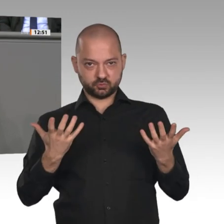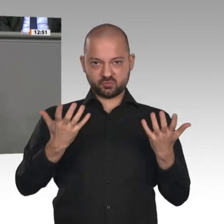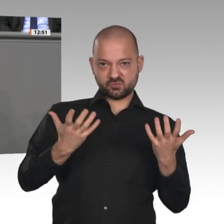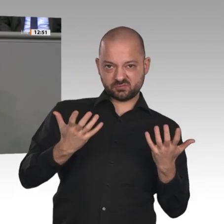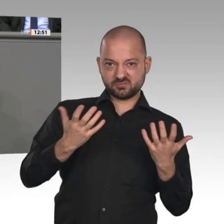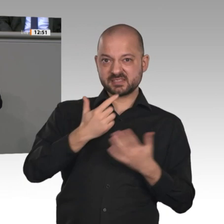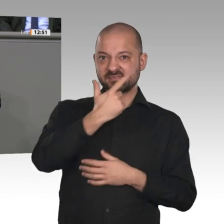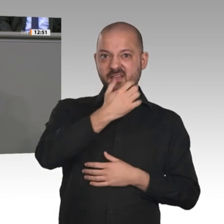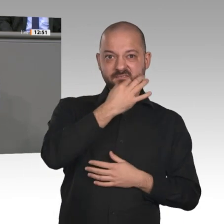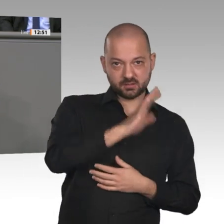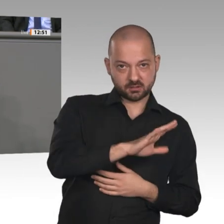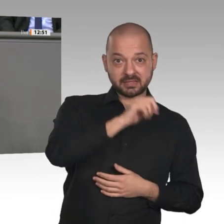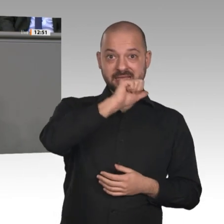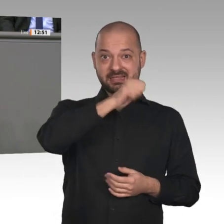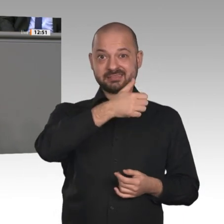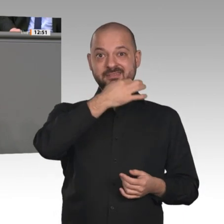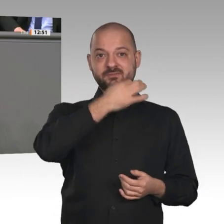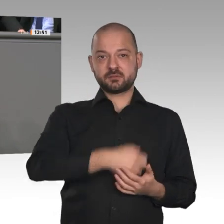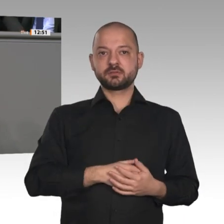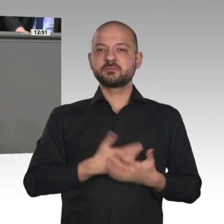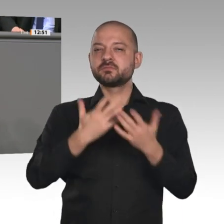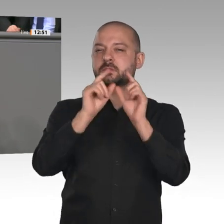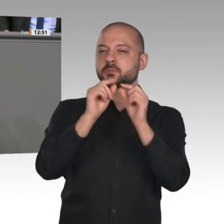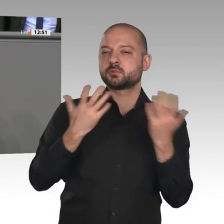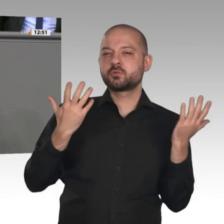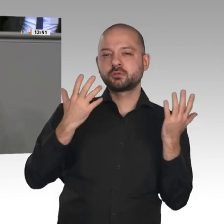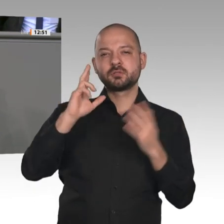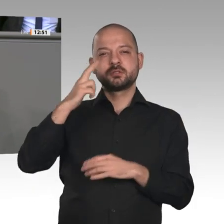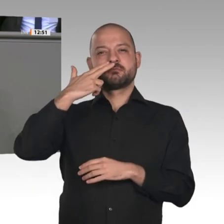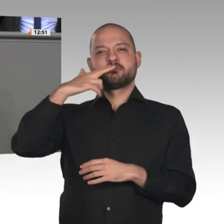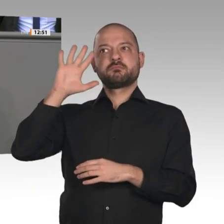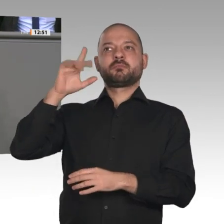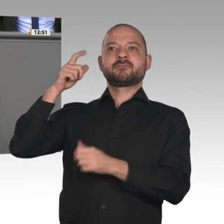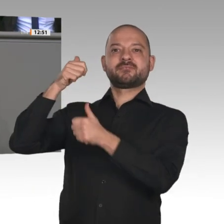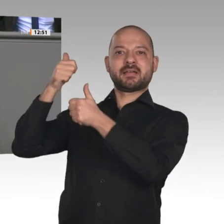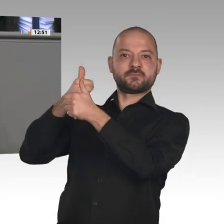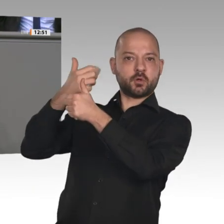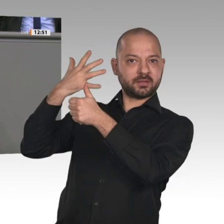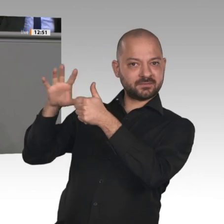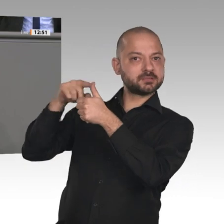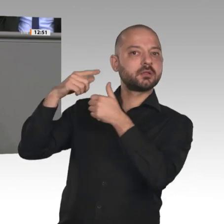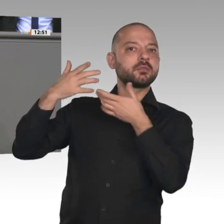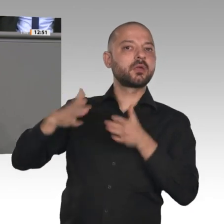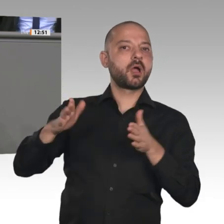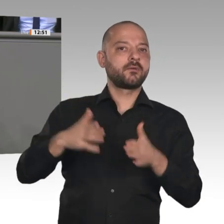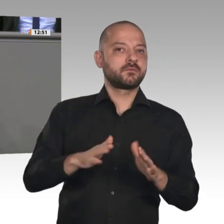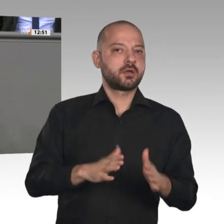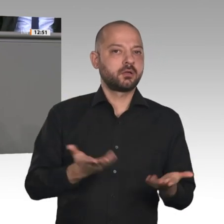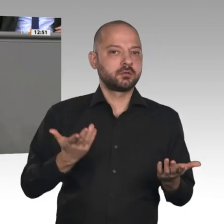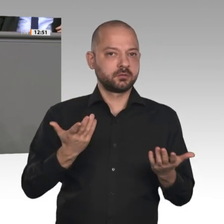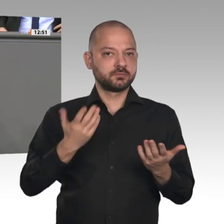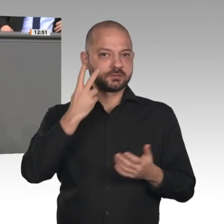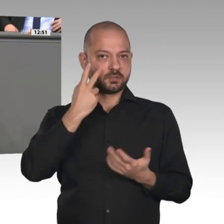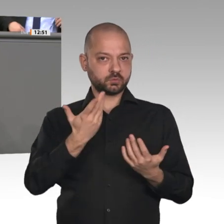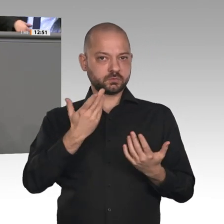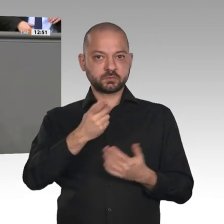wenn Nachfahren von NS-Verfolgten, insbesondere jüdische Nachfahren, Deutsche werden wollen? Ich denke, das ist